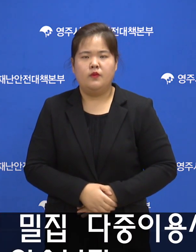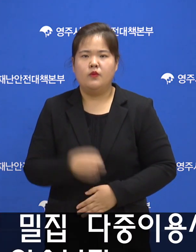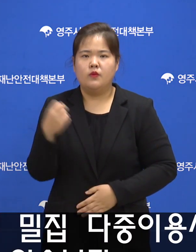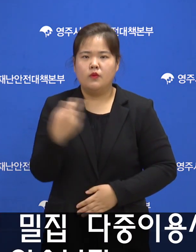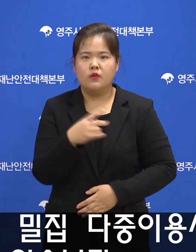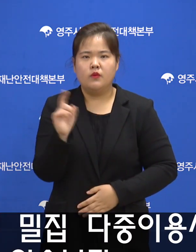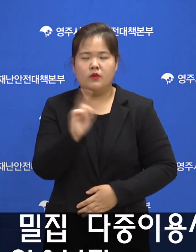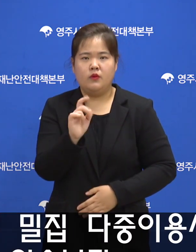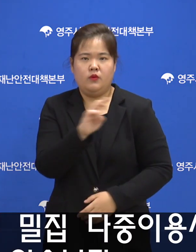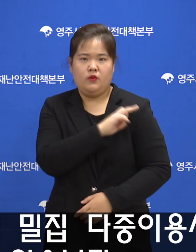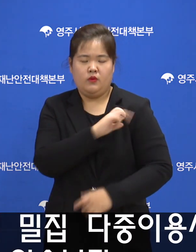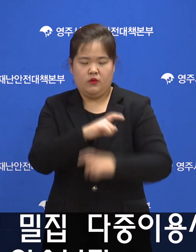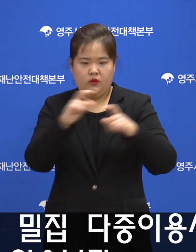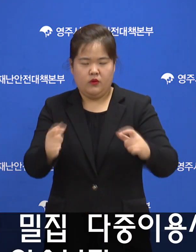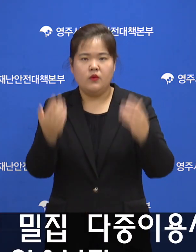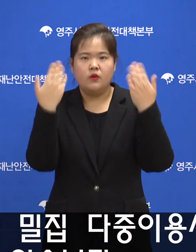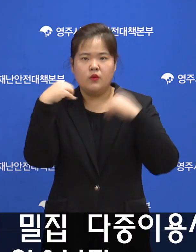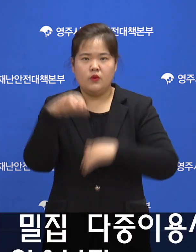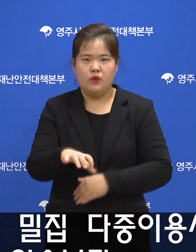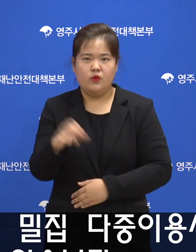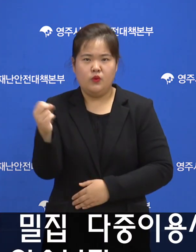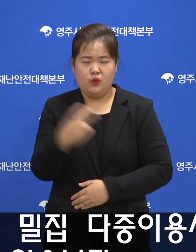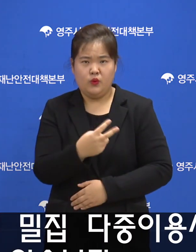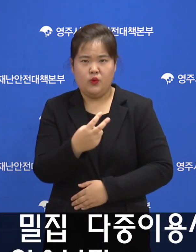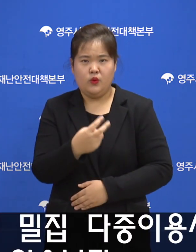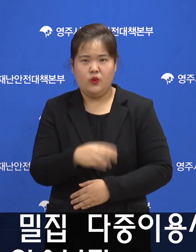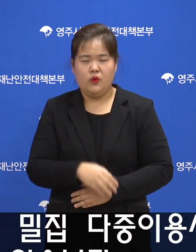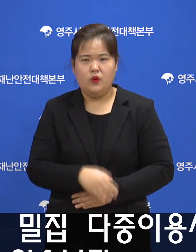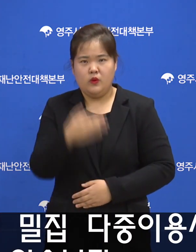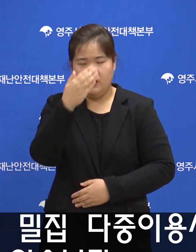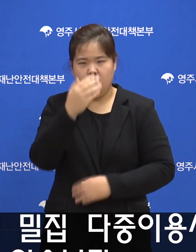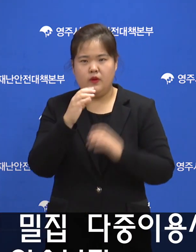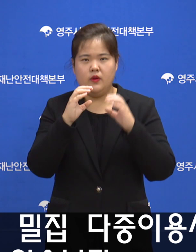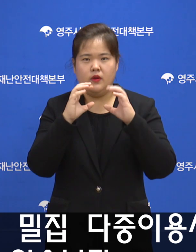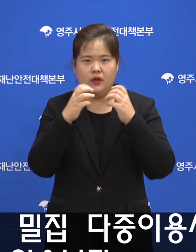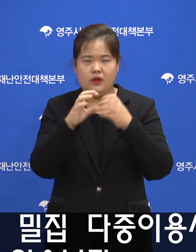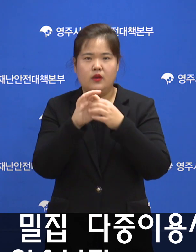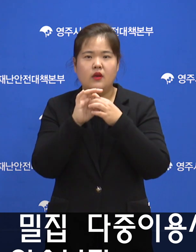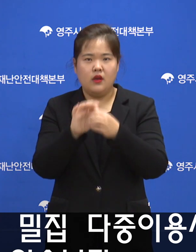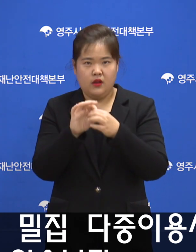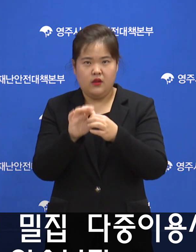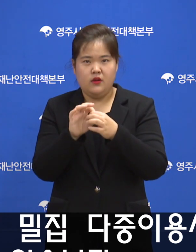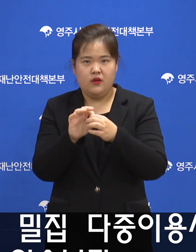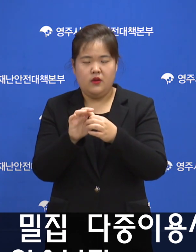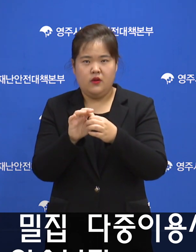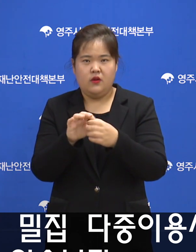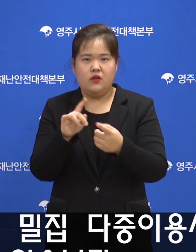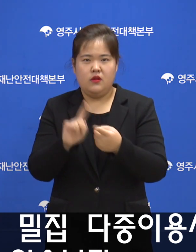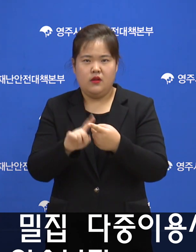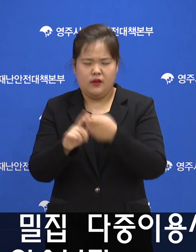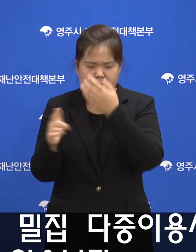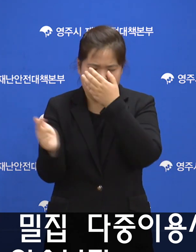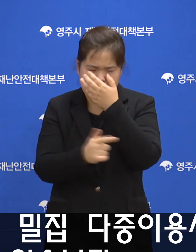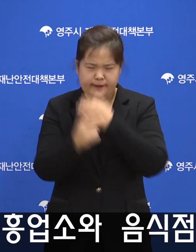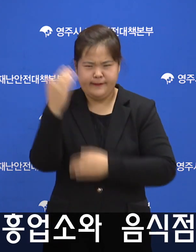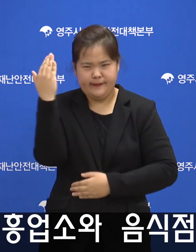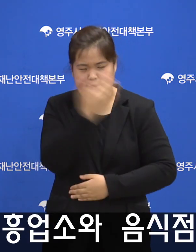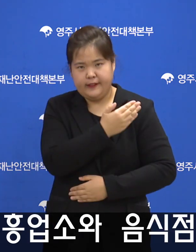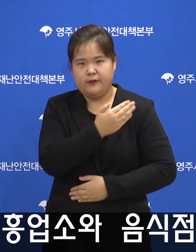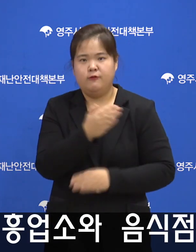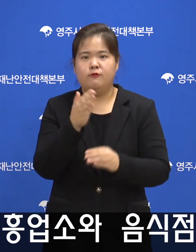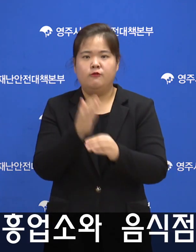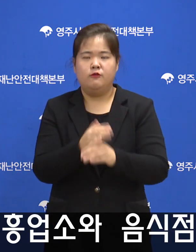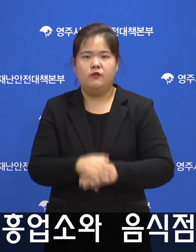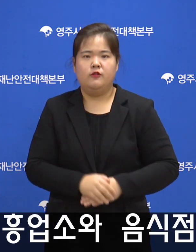또한 지역 학교와 청소년 밀집 다중이용시설에 대한 방역관리를 강화하겠습니다.